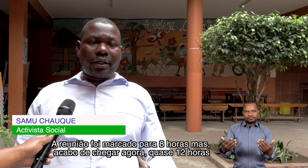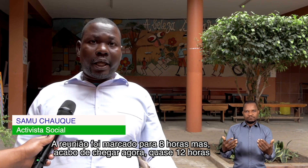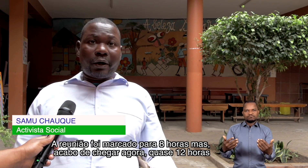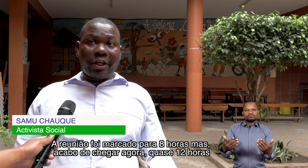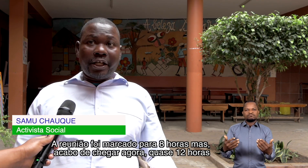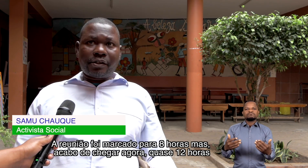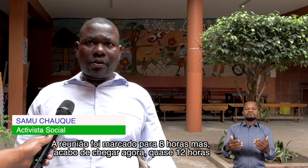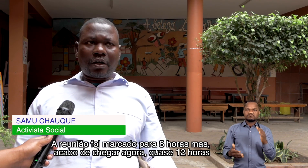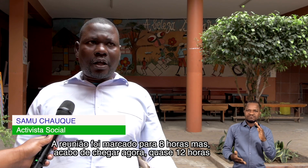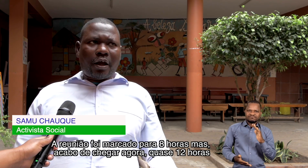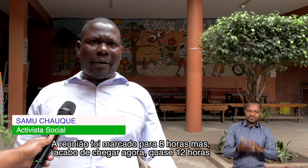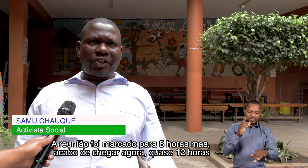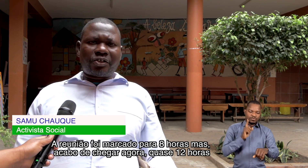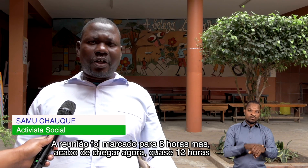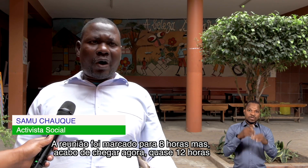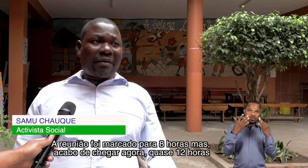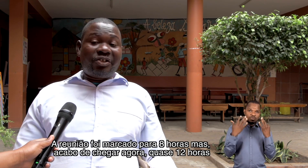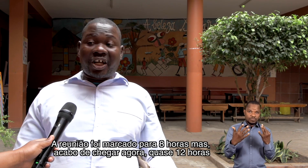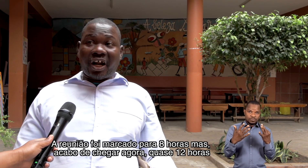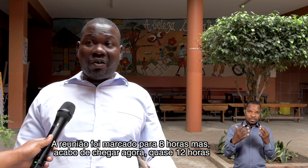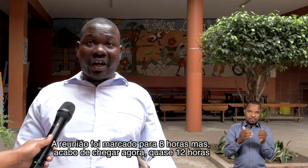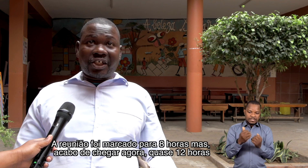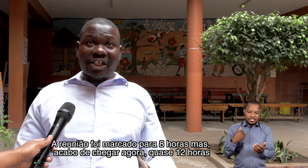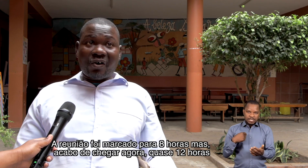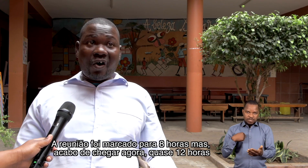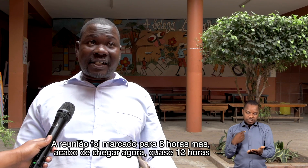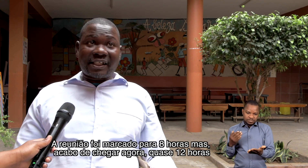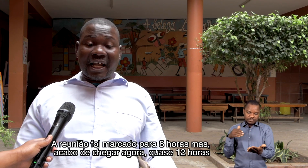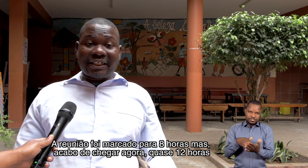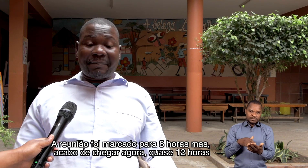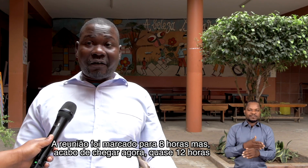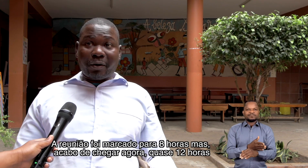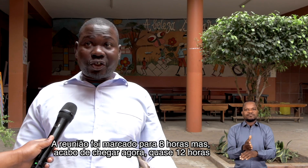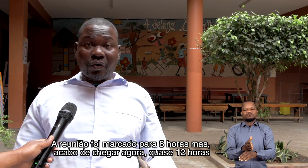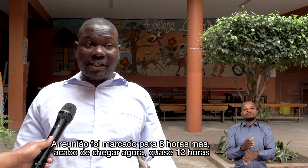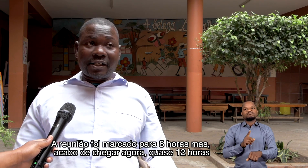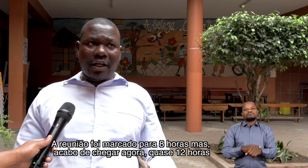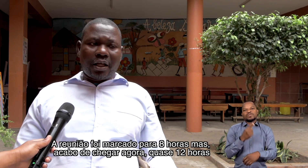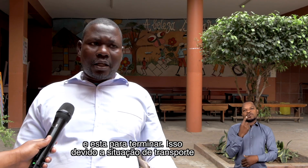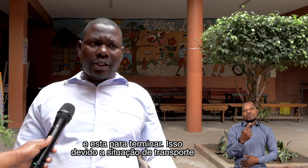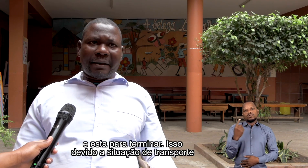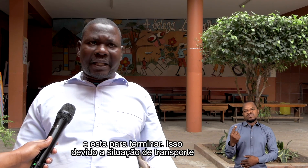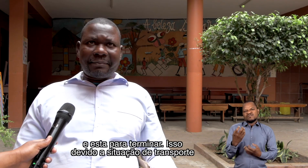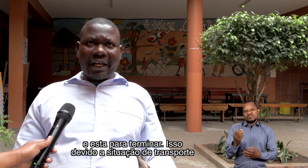que era o início, mas eu acabo de chegar agora, que já são onze e tal, já vão para os doze, que está para terminar.